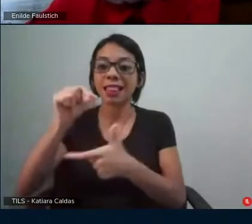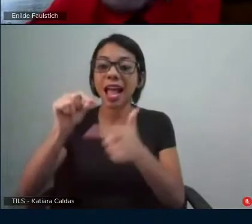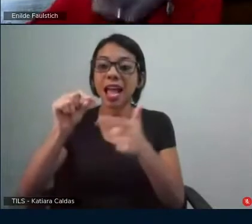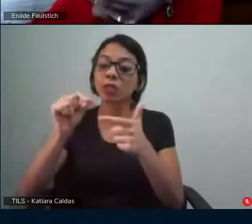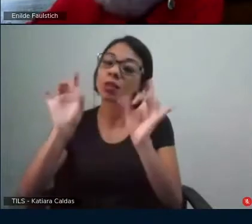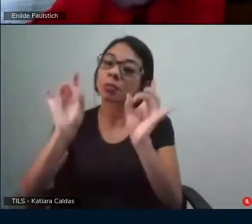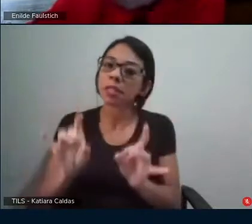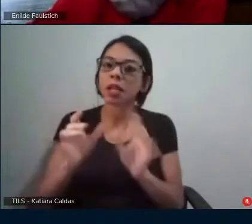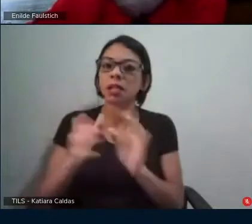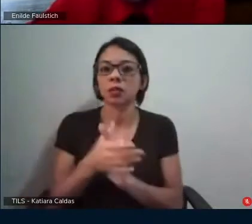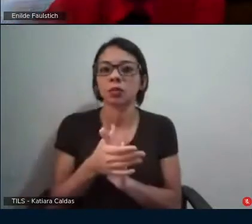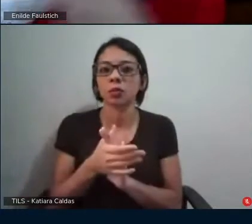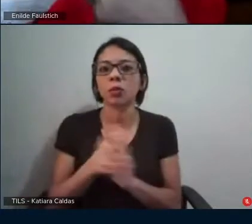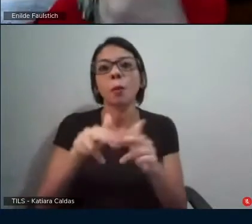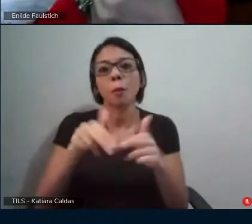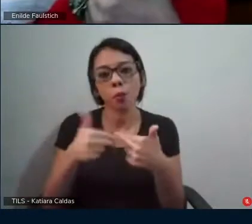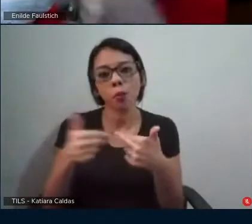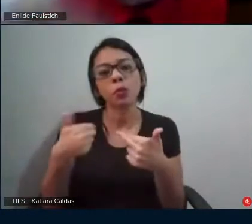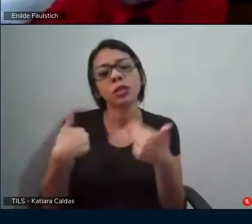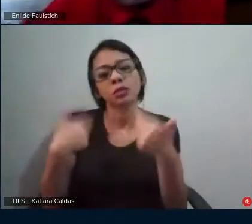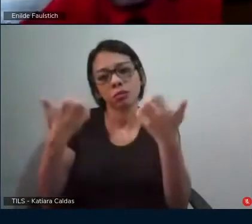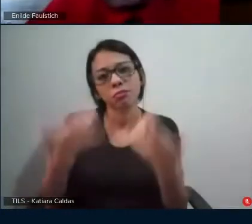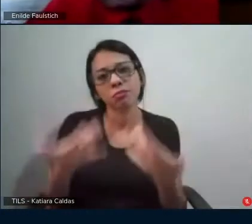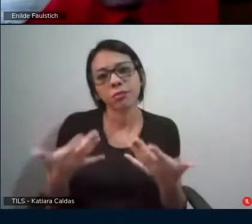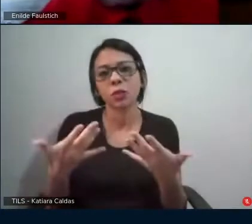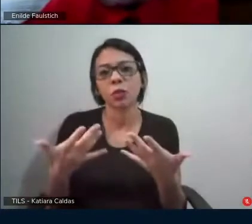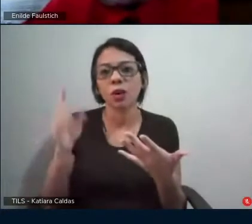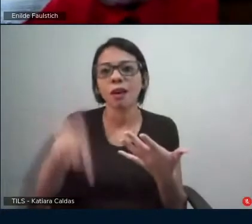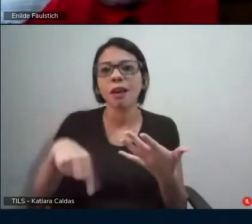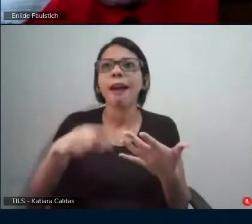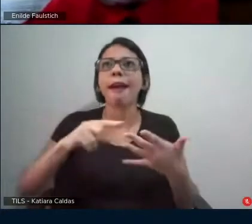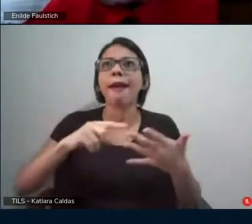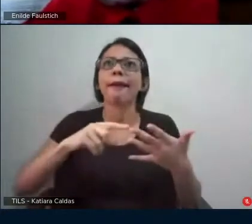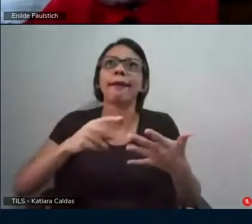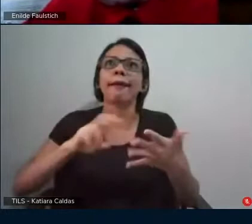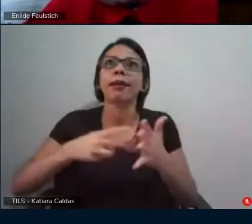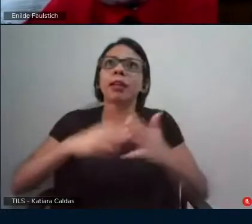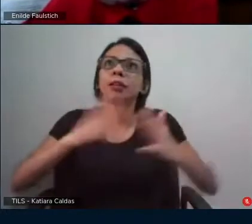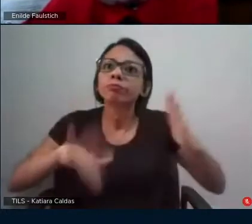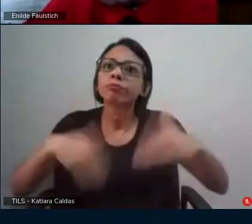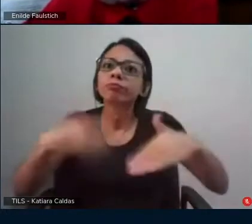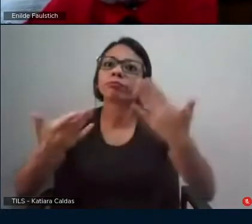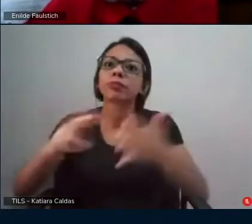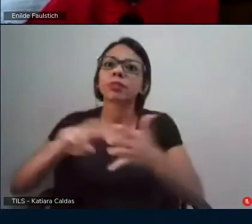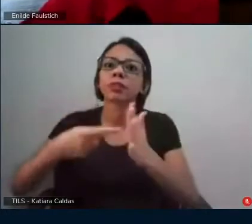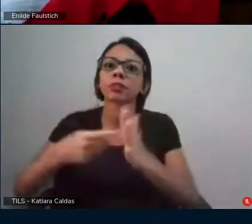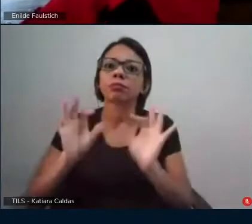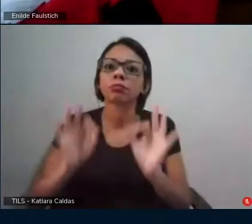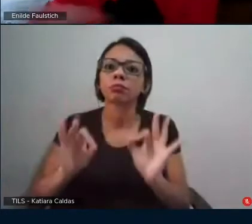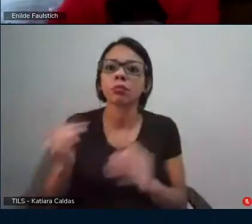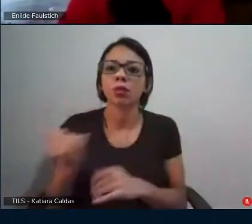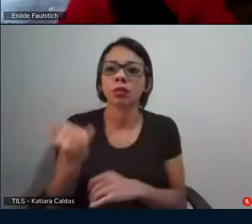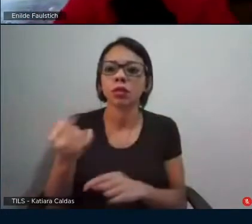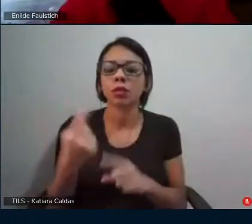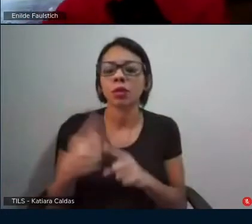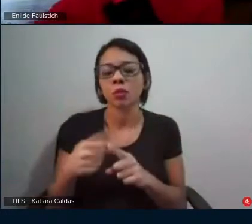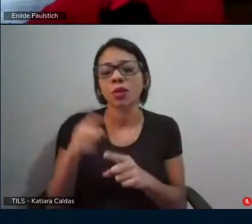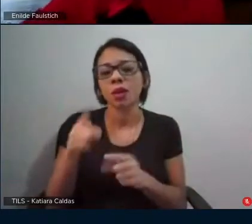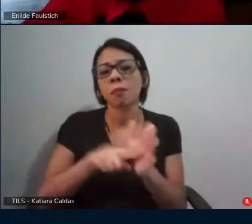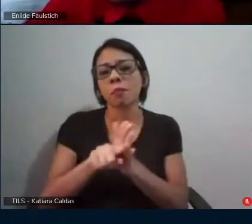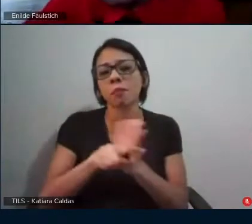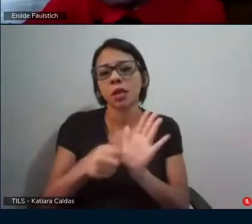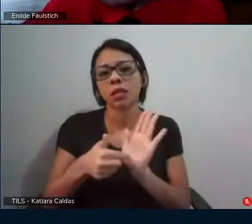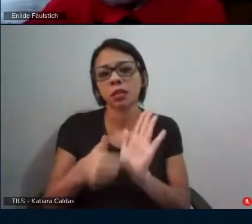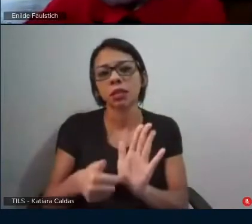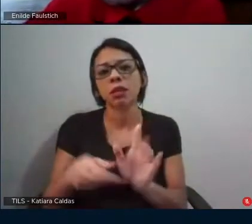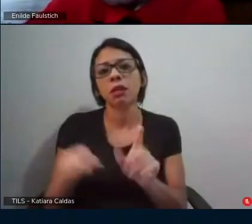especializado. Então, eu digo que é um crescimento muito significativo que as pesquisas trazem e que